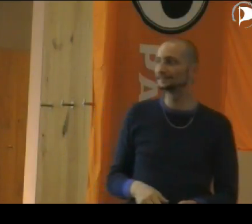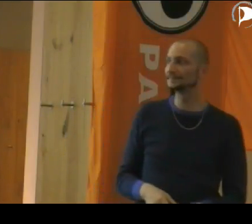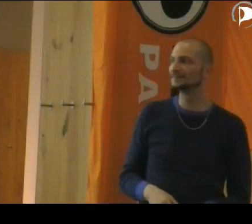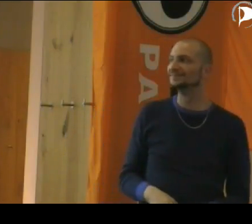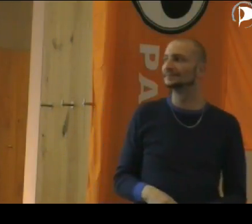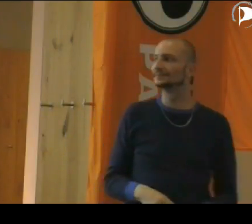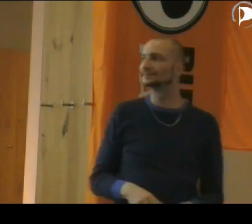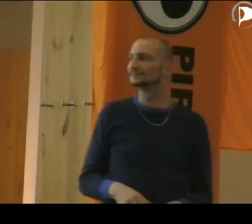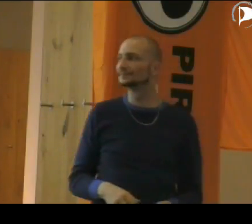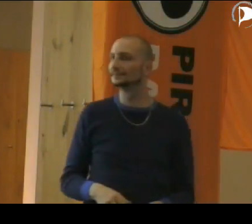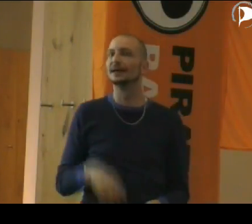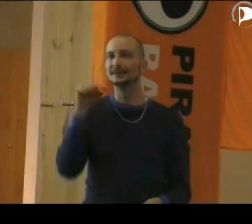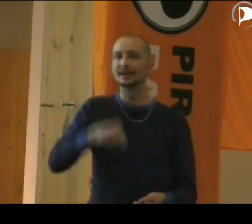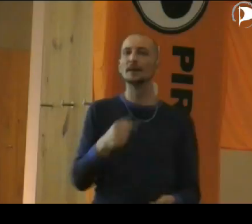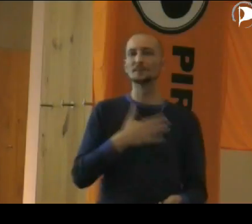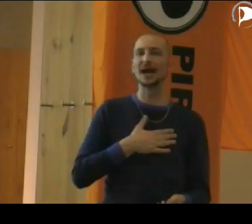zwei